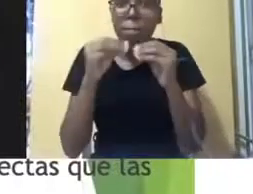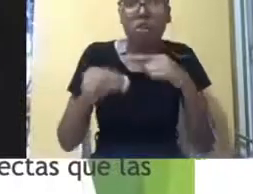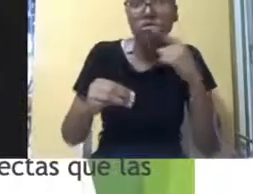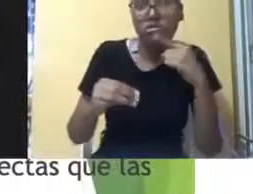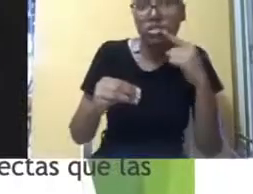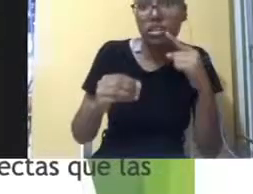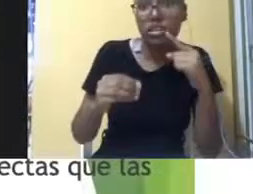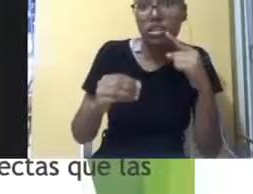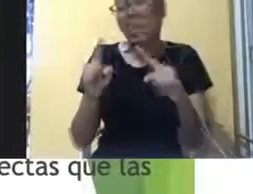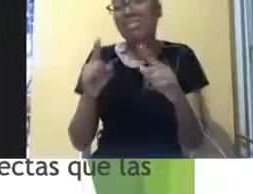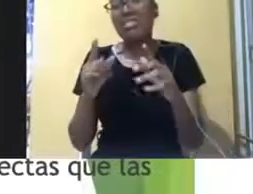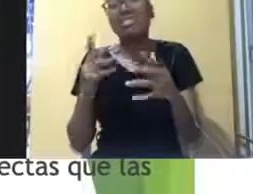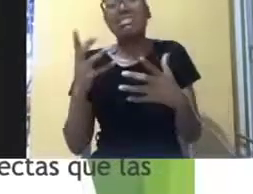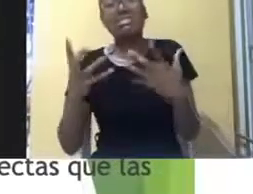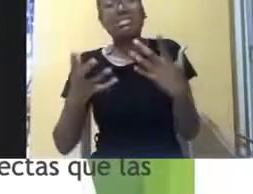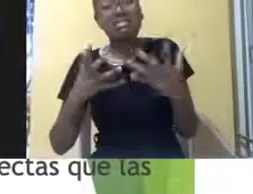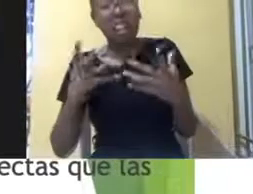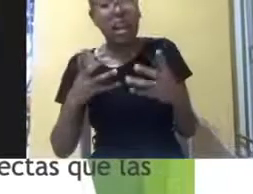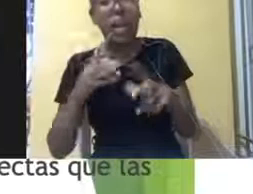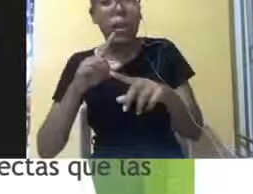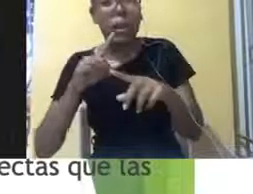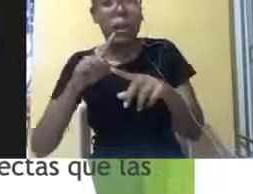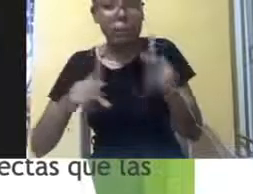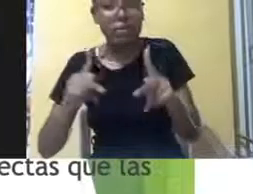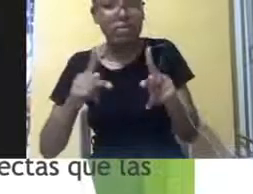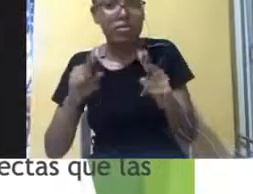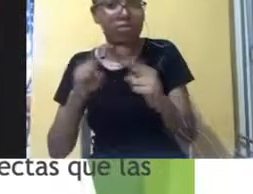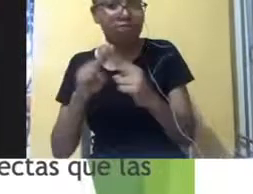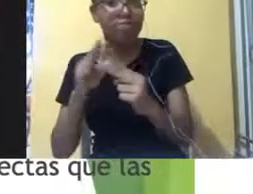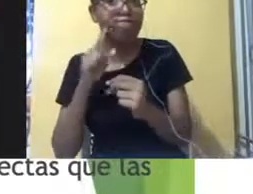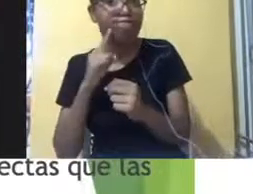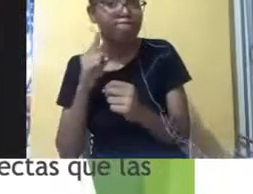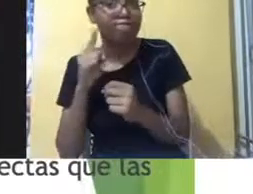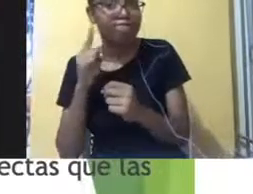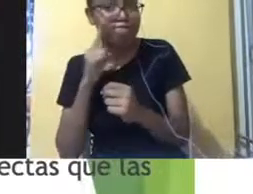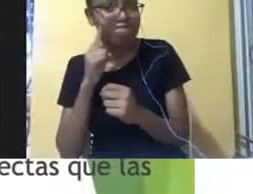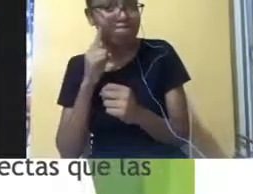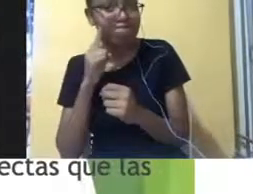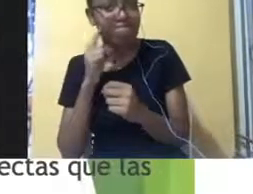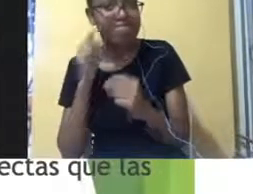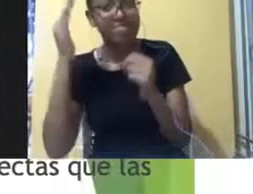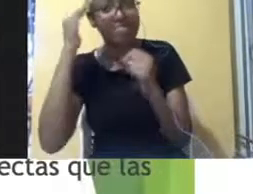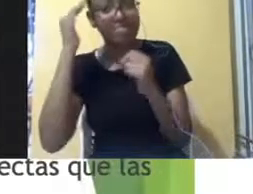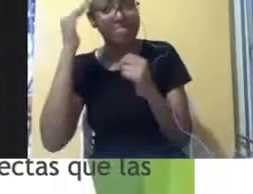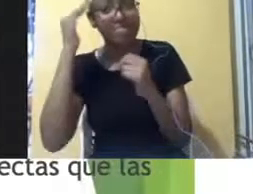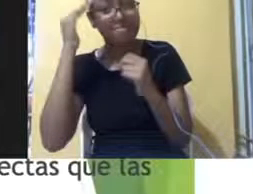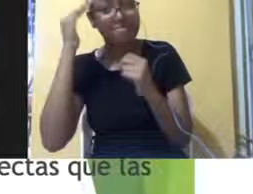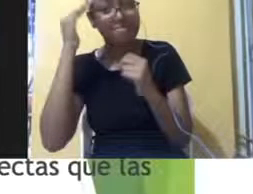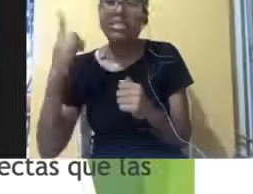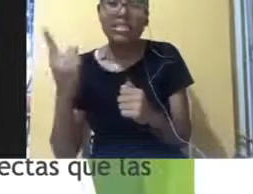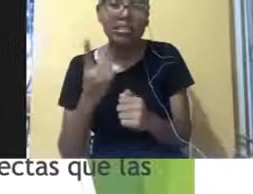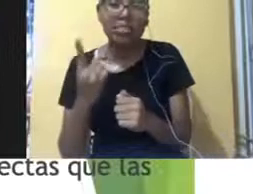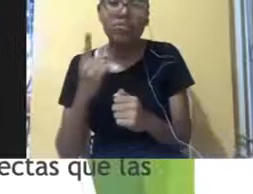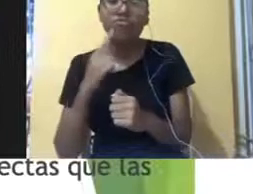comunidad sorda macro, sabemos que el ellos llegar poco a poco a los lugares es un asunto